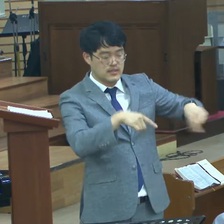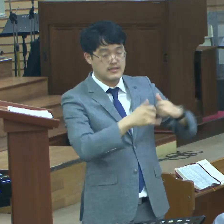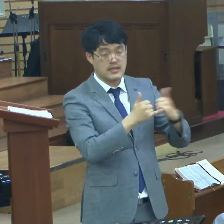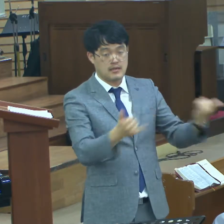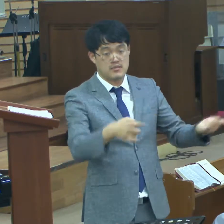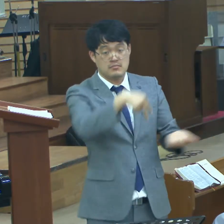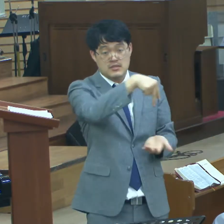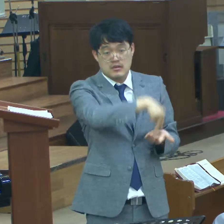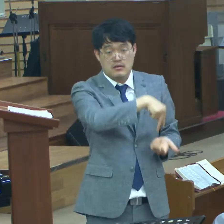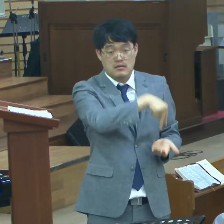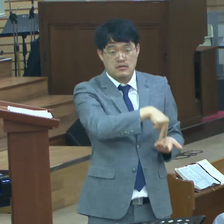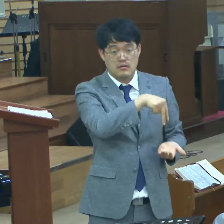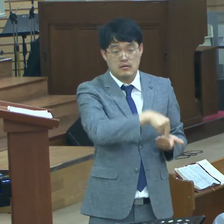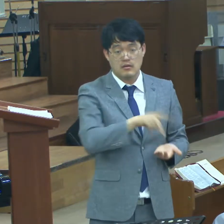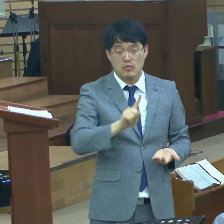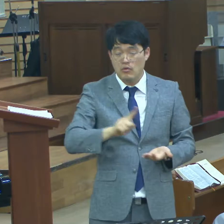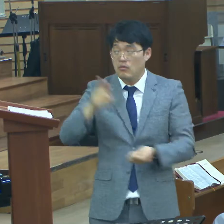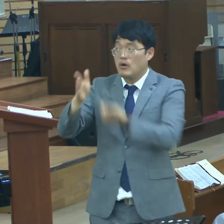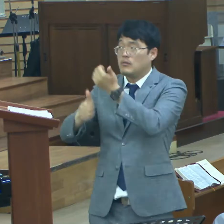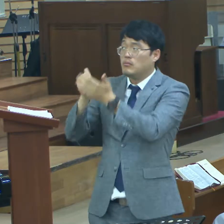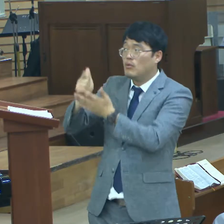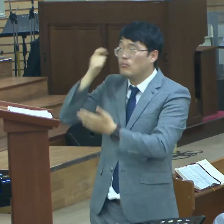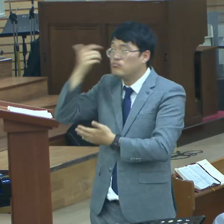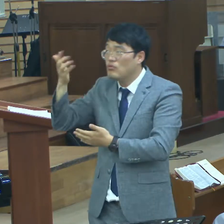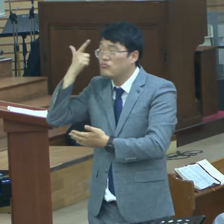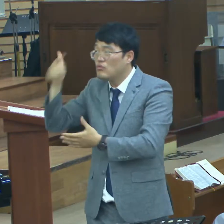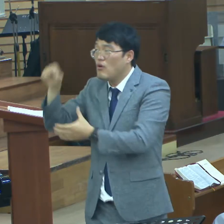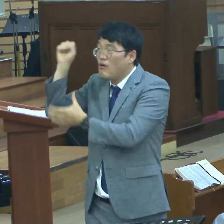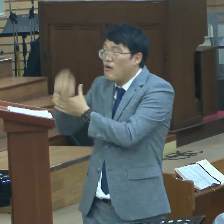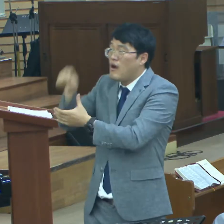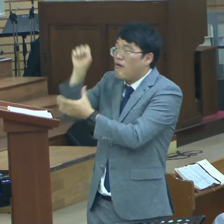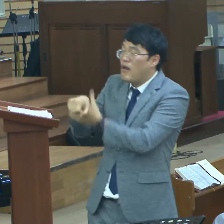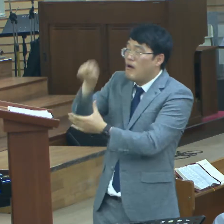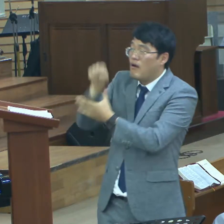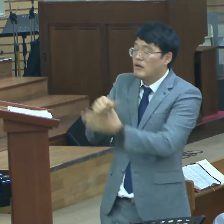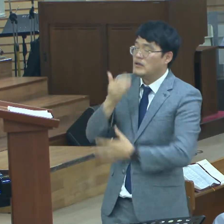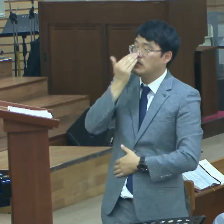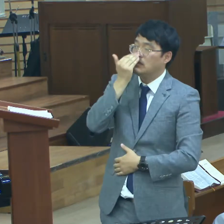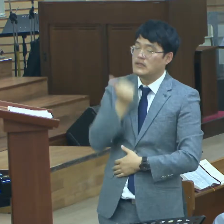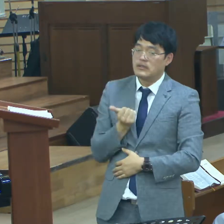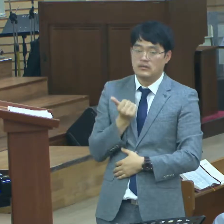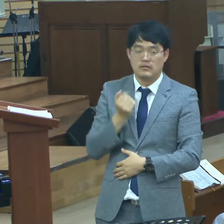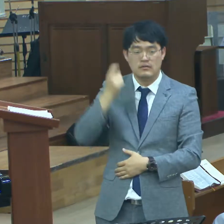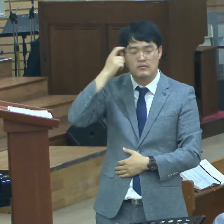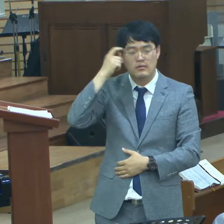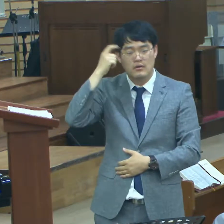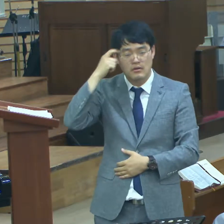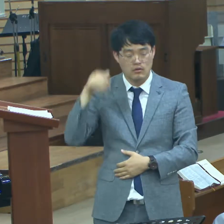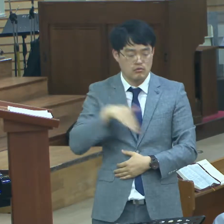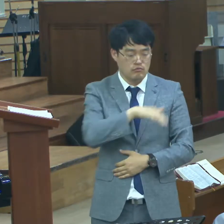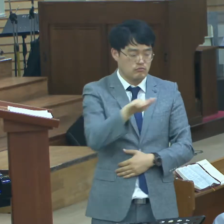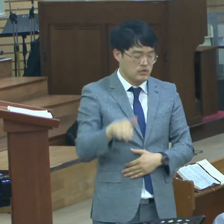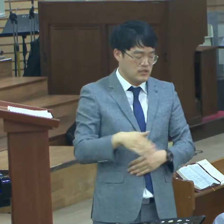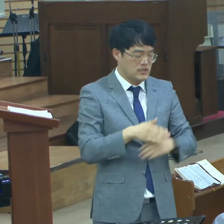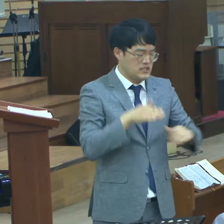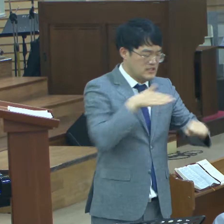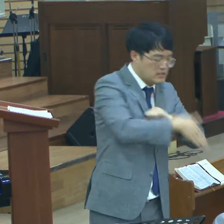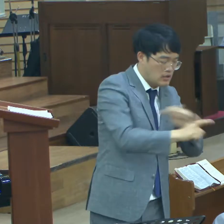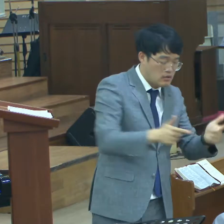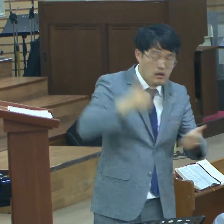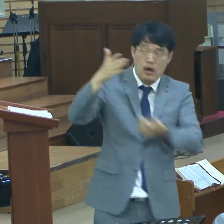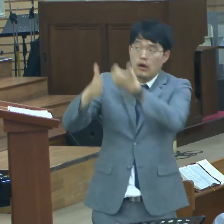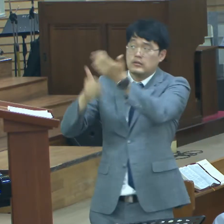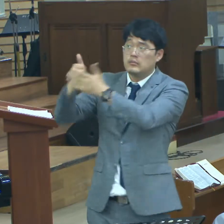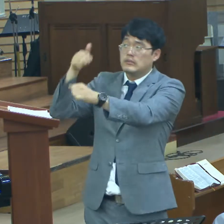입장에서는 계속 하나님의 허락을 받아야 되는 거야. 우리하고 같은 방식도 아니고 어떻게 해줄지도 모르는데